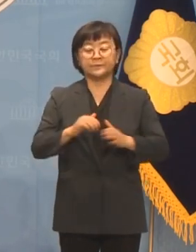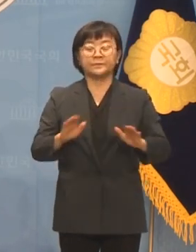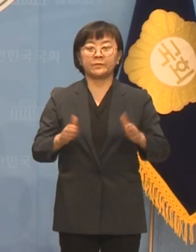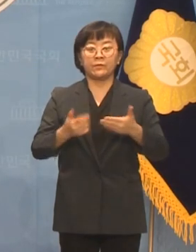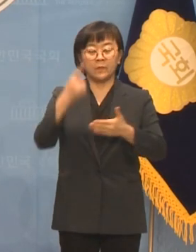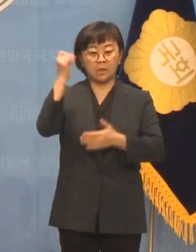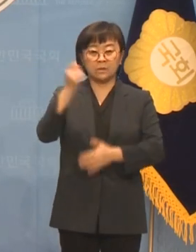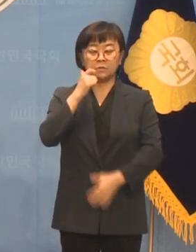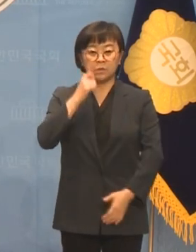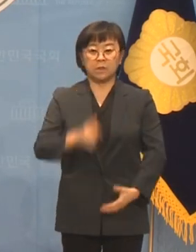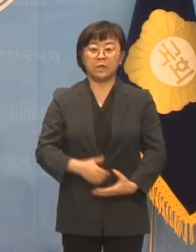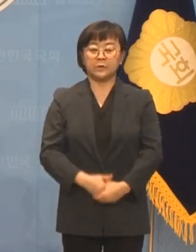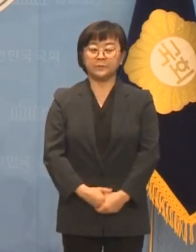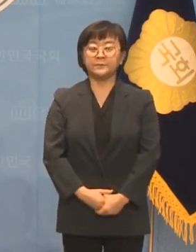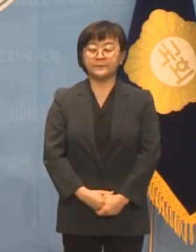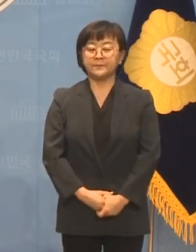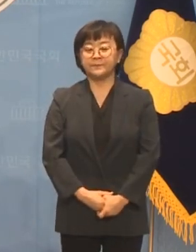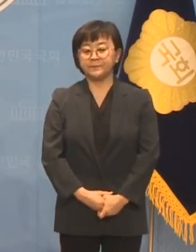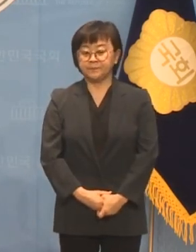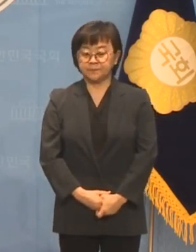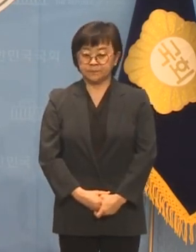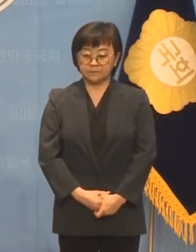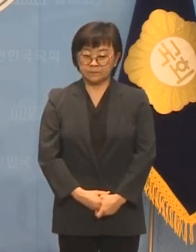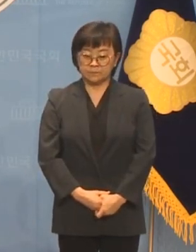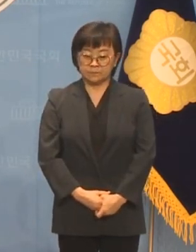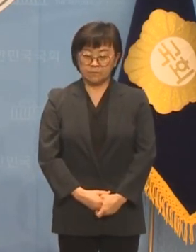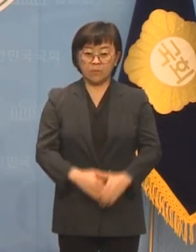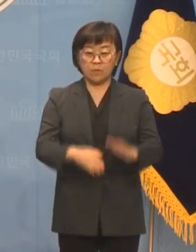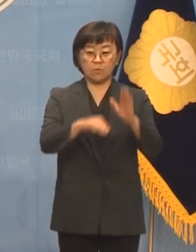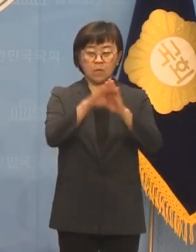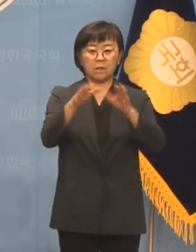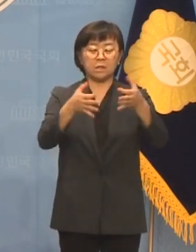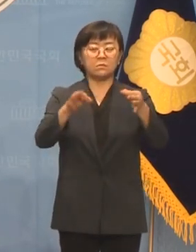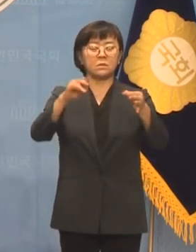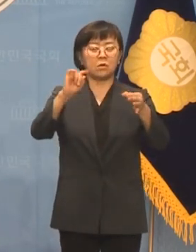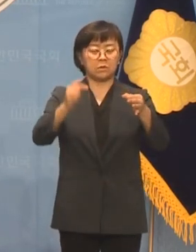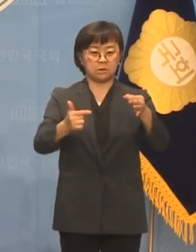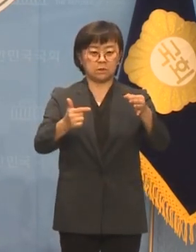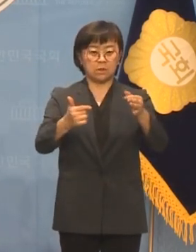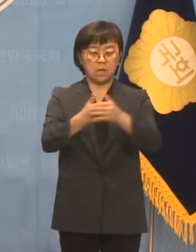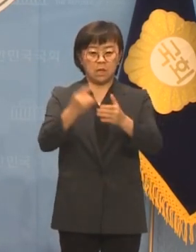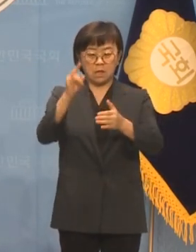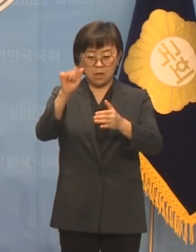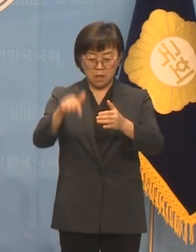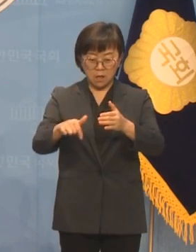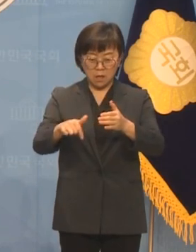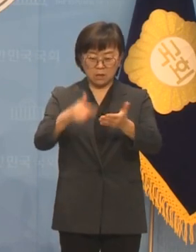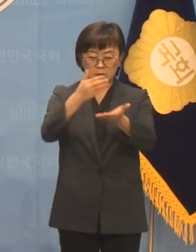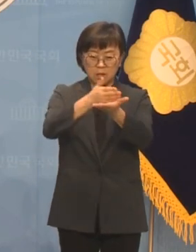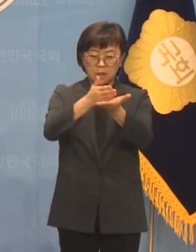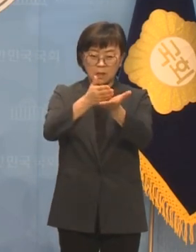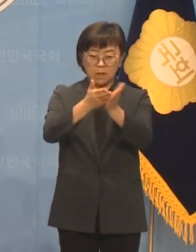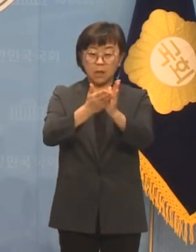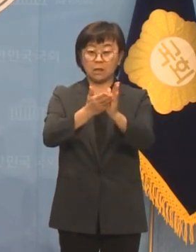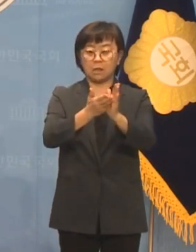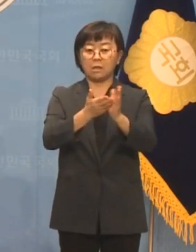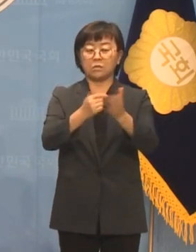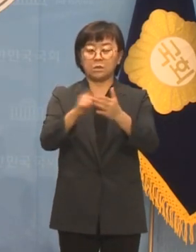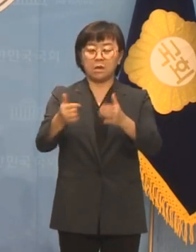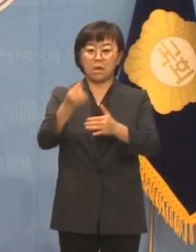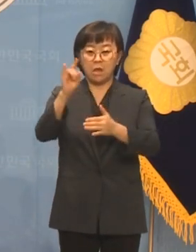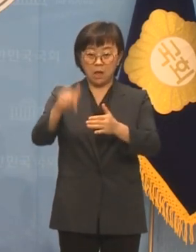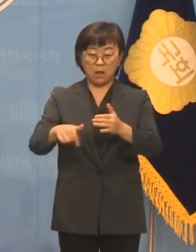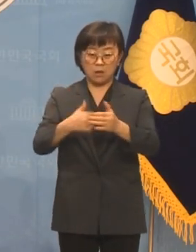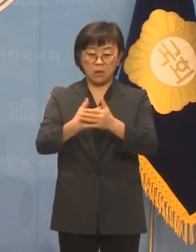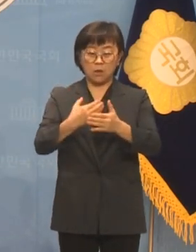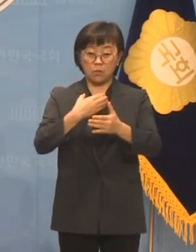없는 상황이라고 생각됩니다 북한김정은 정권은 화를 통해 핵를